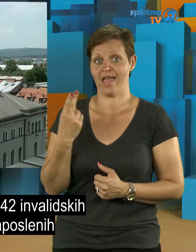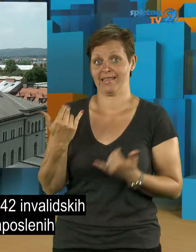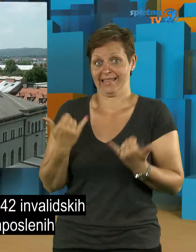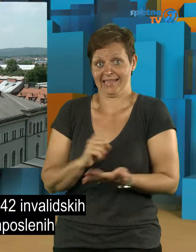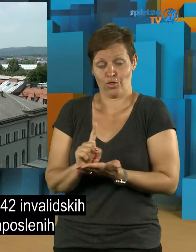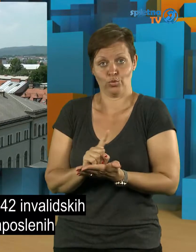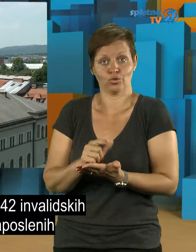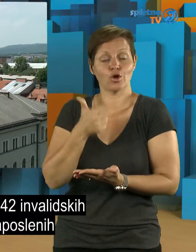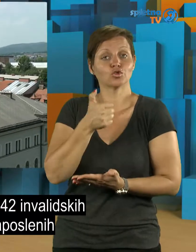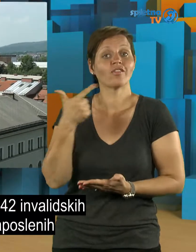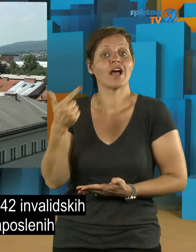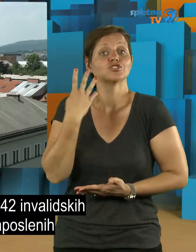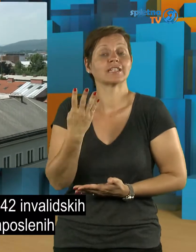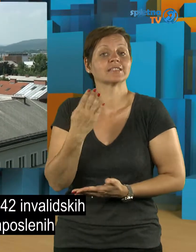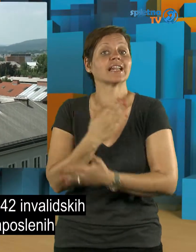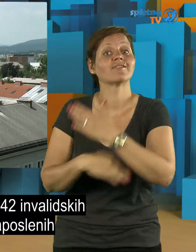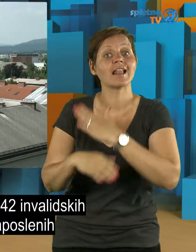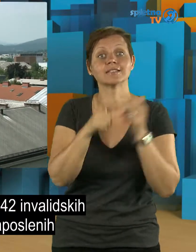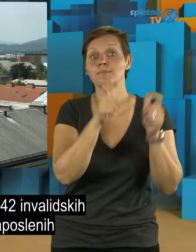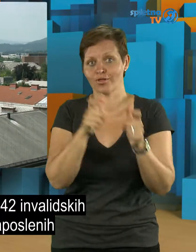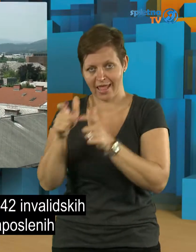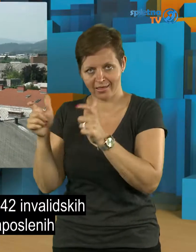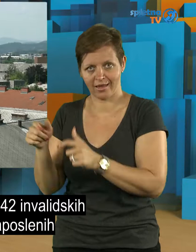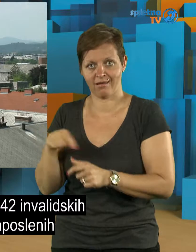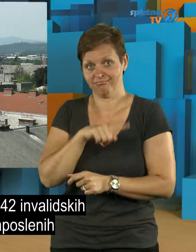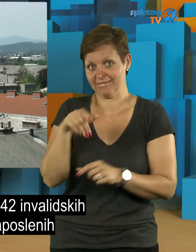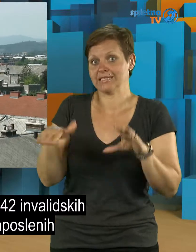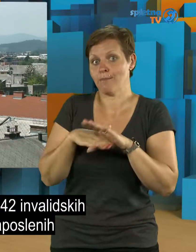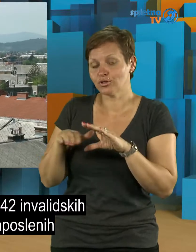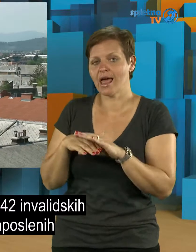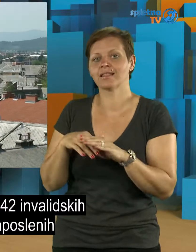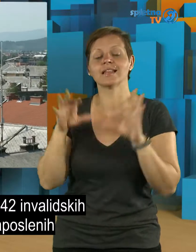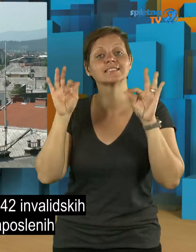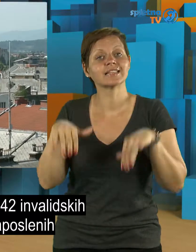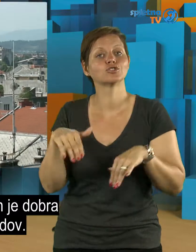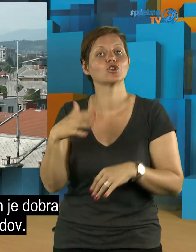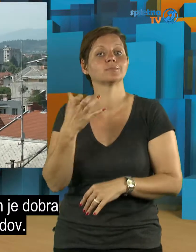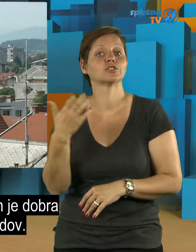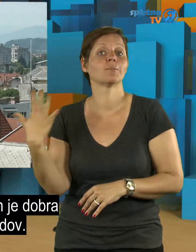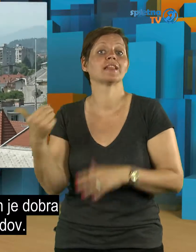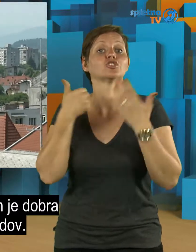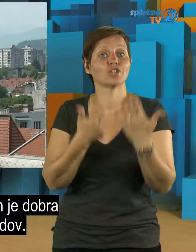V Sloveniji je trenutno 142 invalidskih podjetij, v njih je zaposlenih